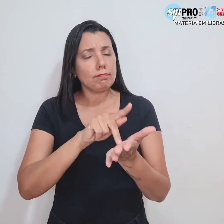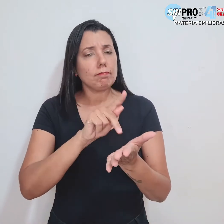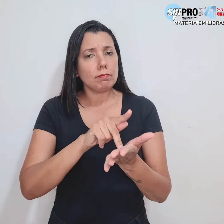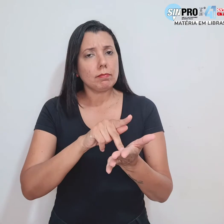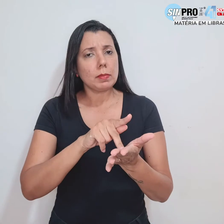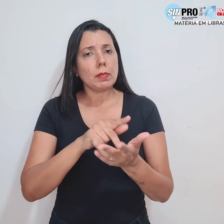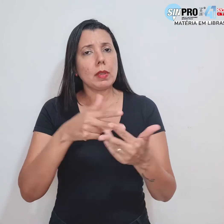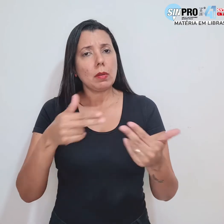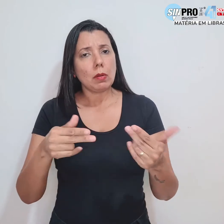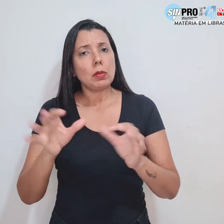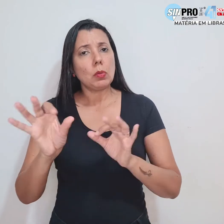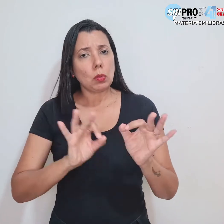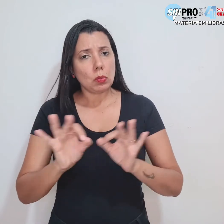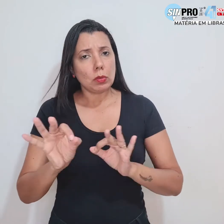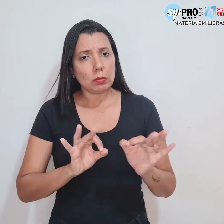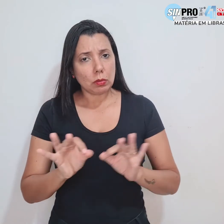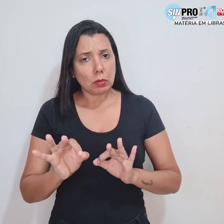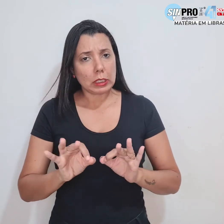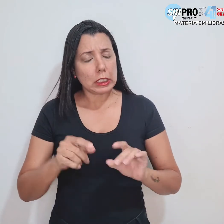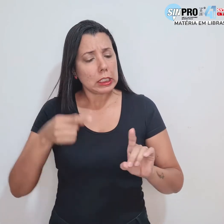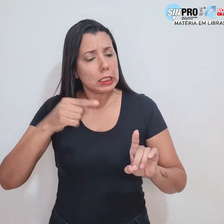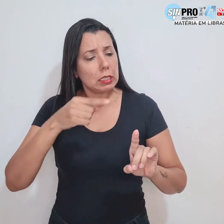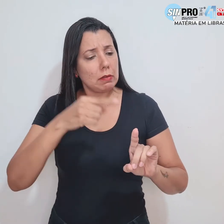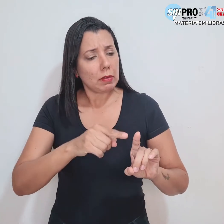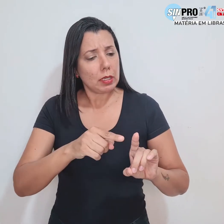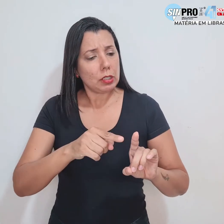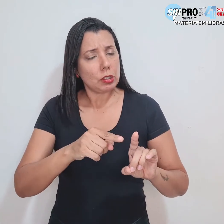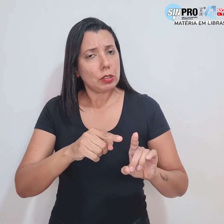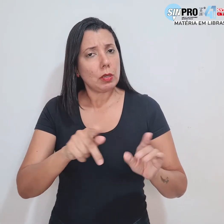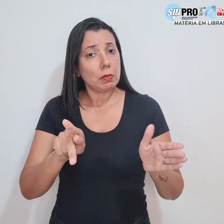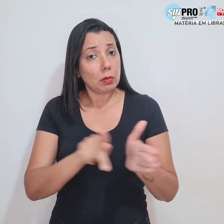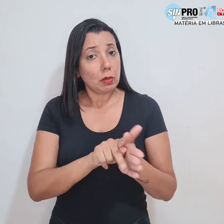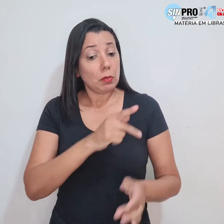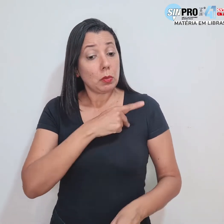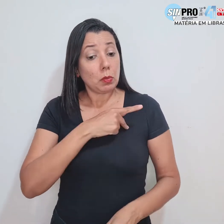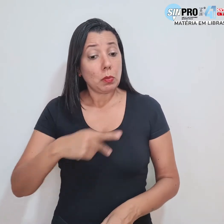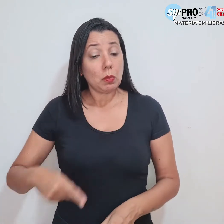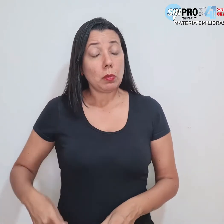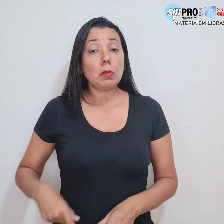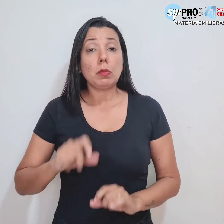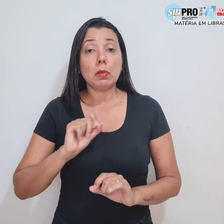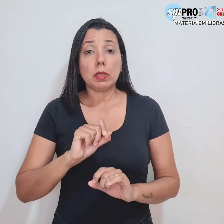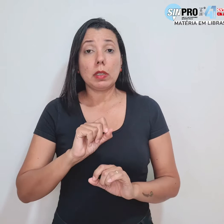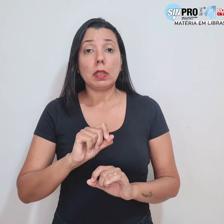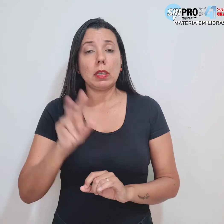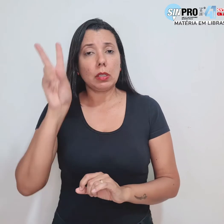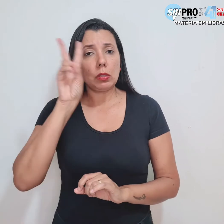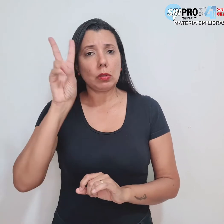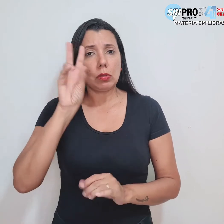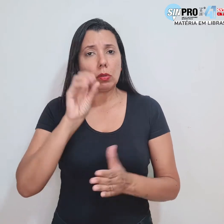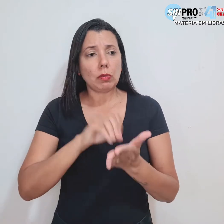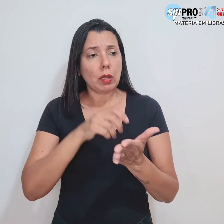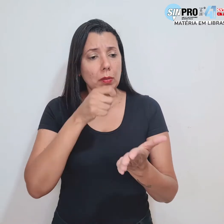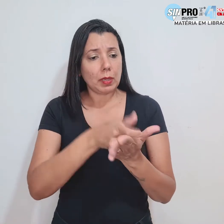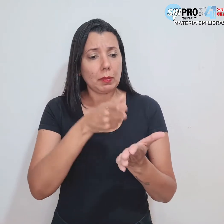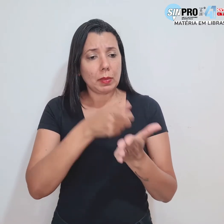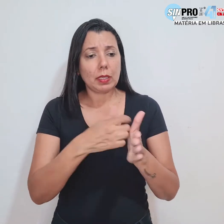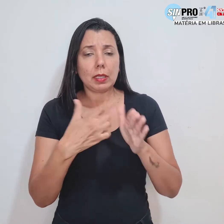efetive. O receio das organizações que defendem o patrimônio público se respalda no histórico de inadimplência de